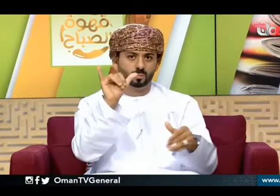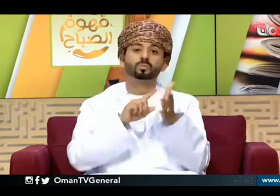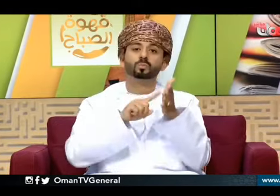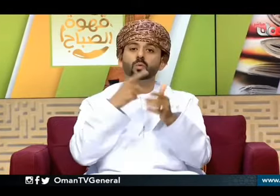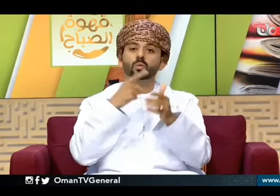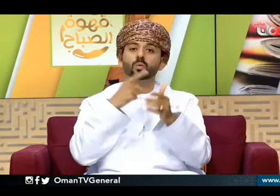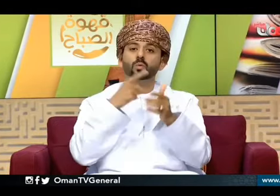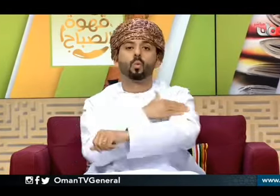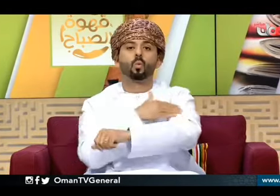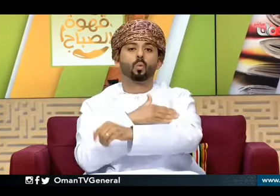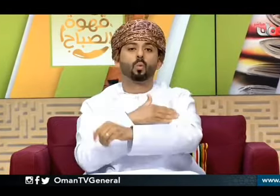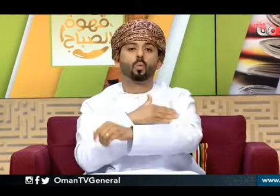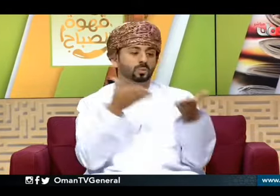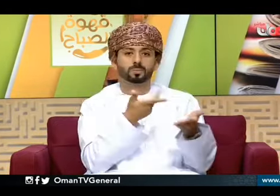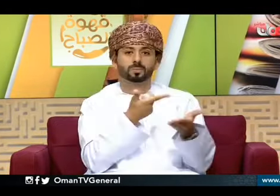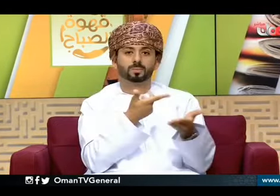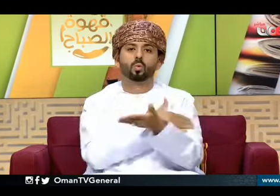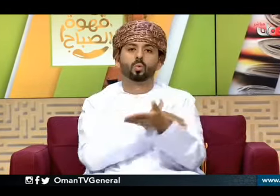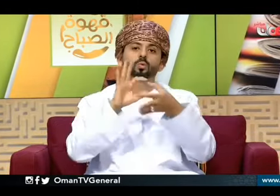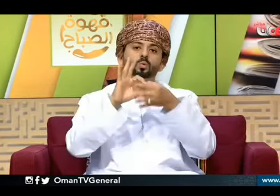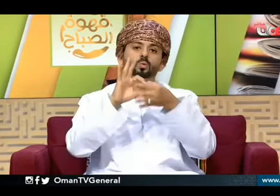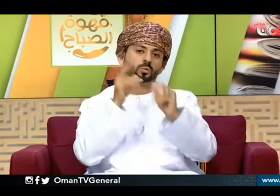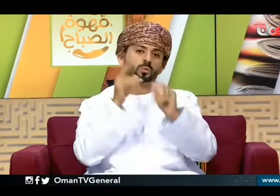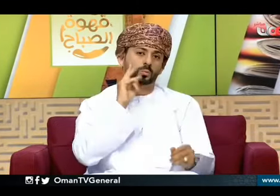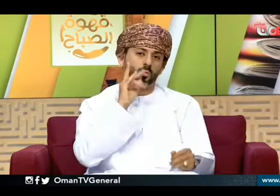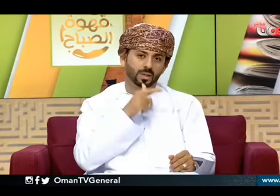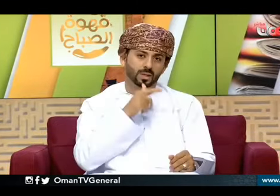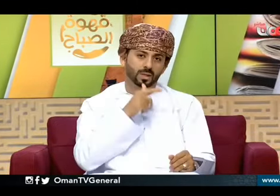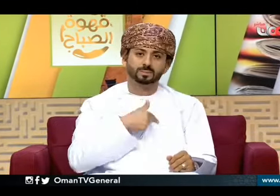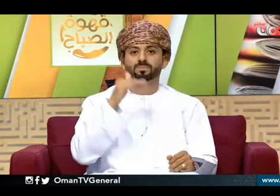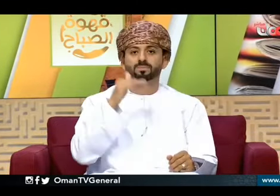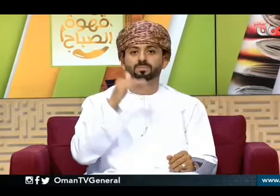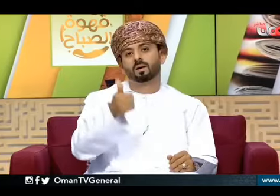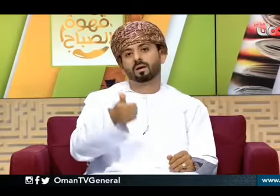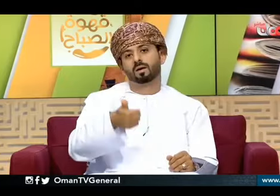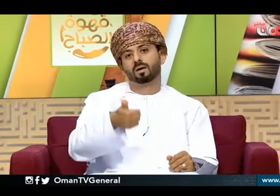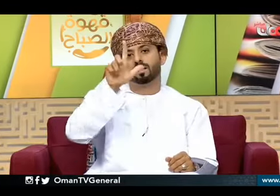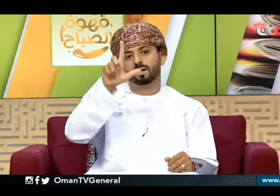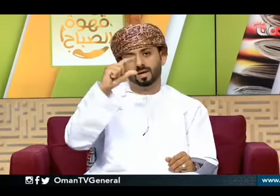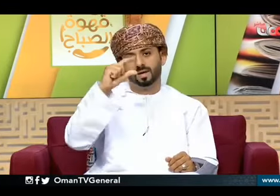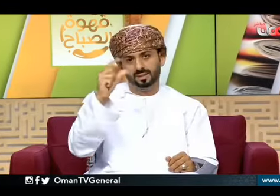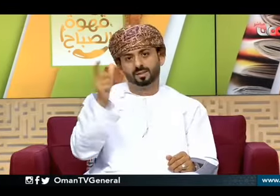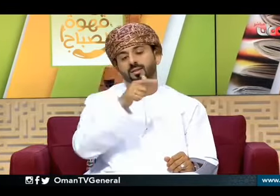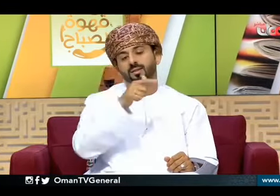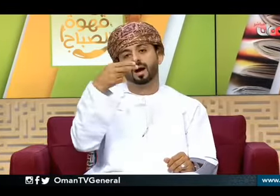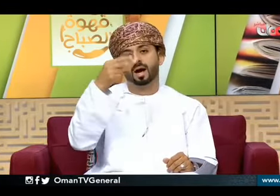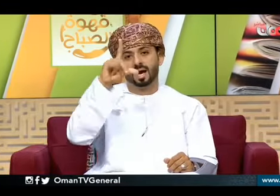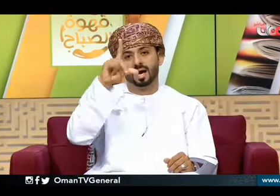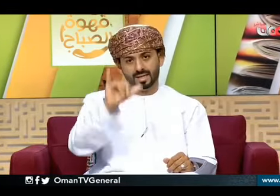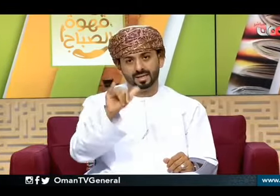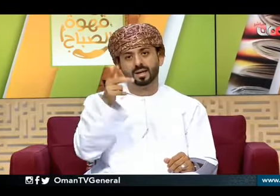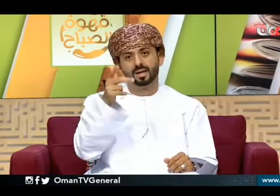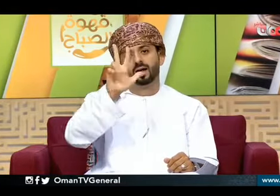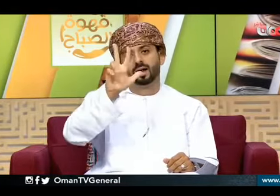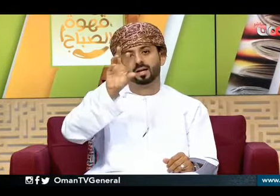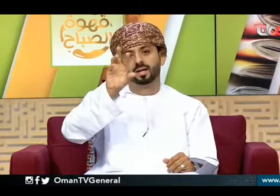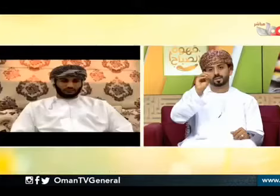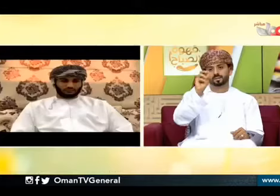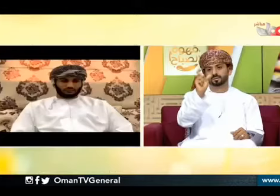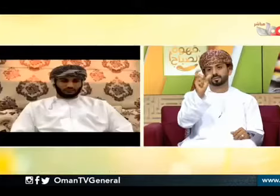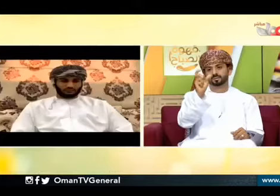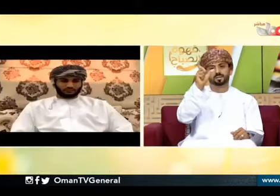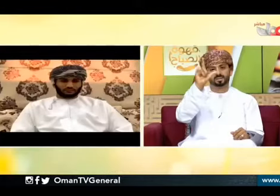الرملية، في الجبلية، في الوديان، ولدينا ضيف عضو الجمعية العمانية ذوي الإعاقة السمعية، خالد بن